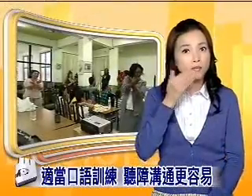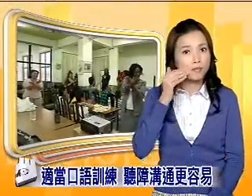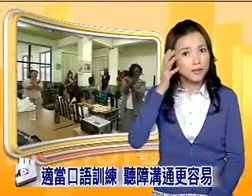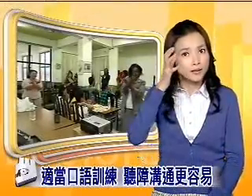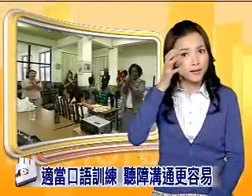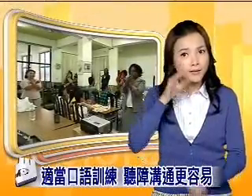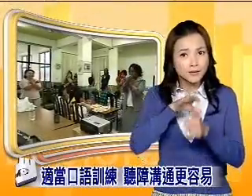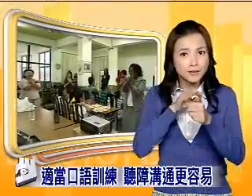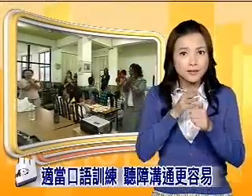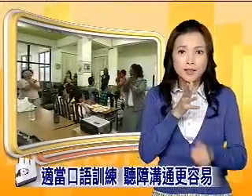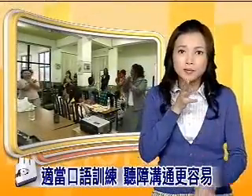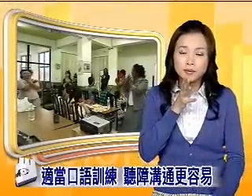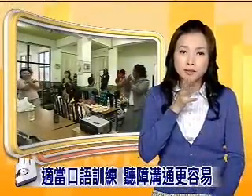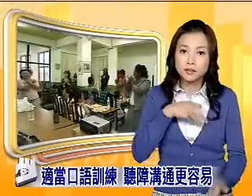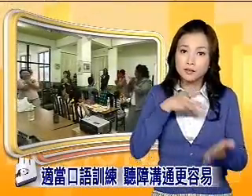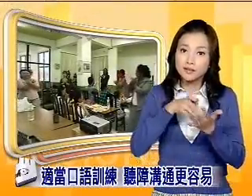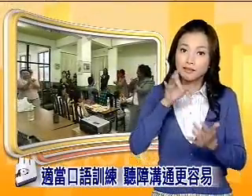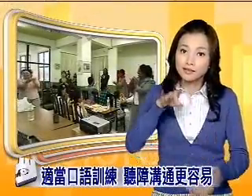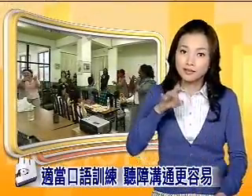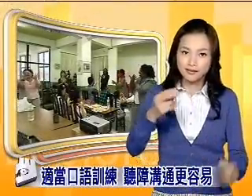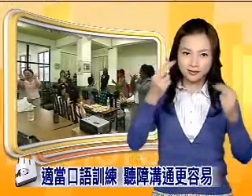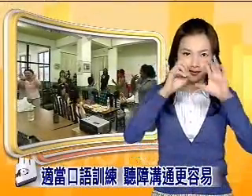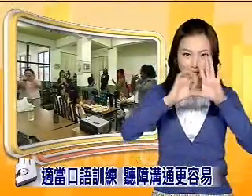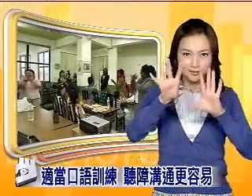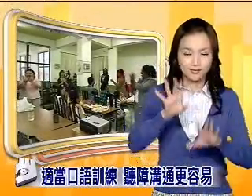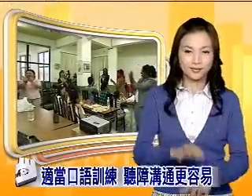着就带您去看看到哪里可以去学习口语呢？